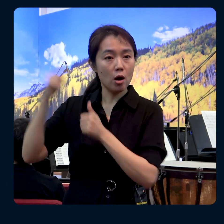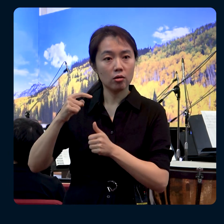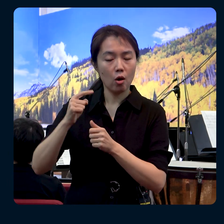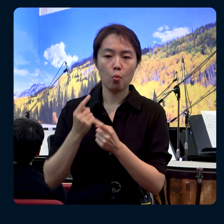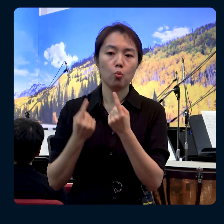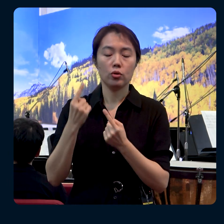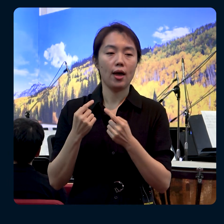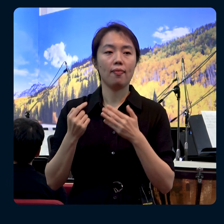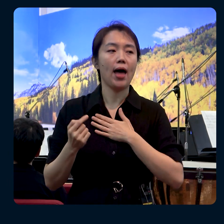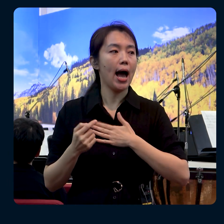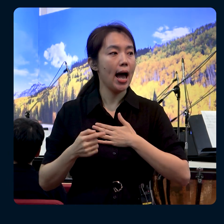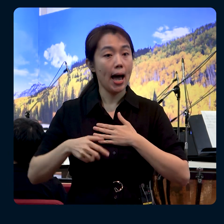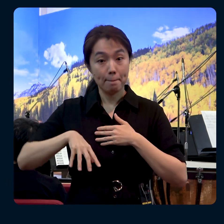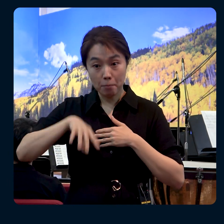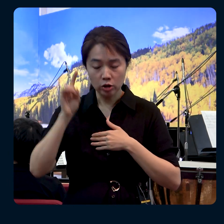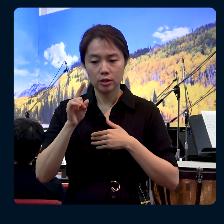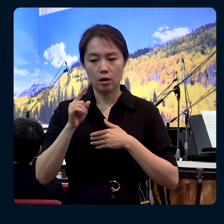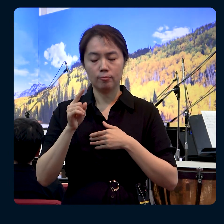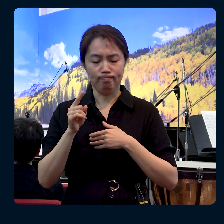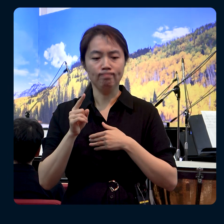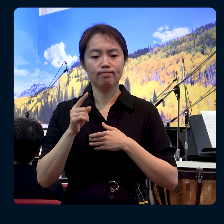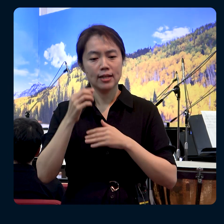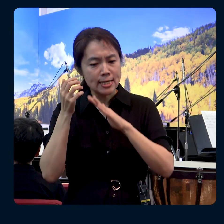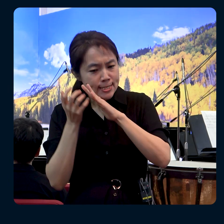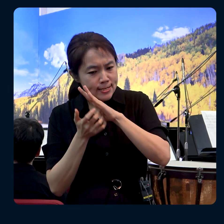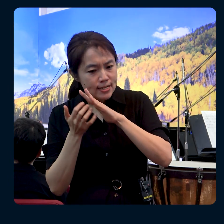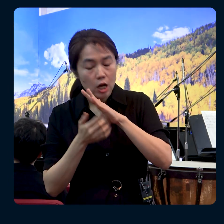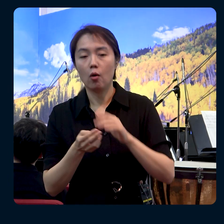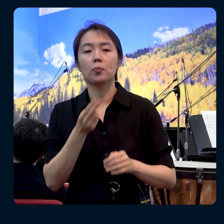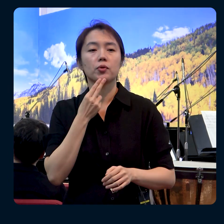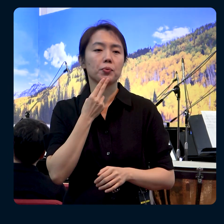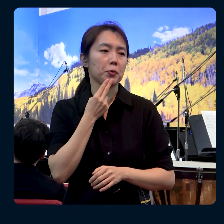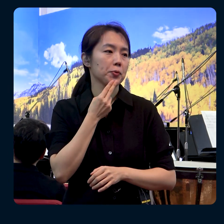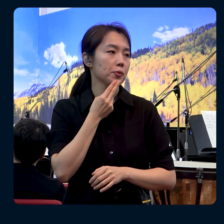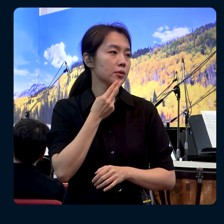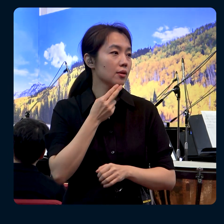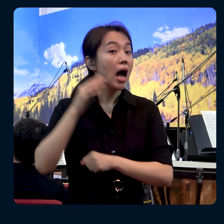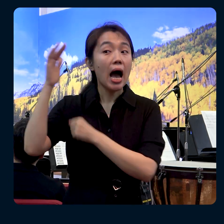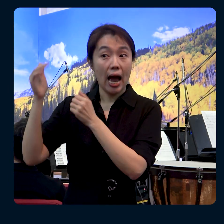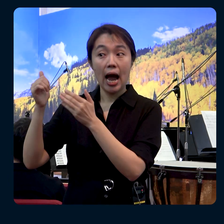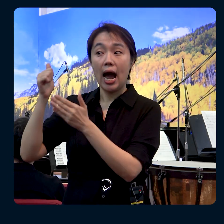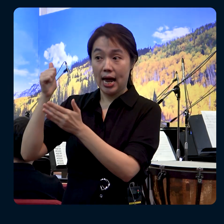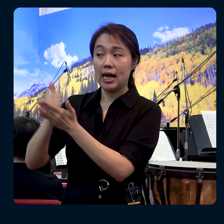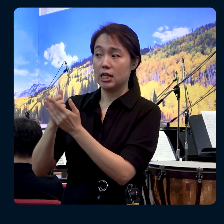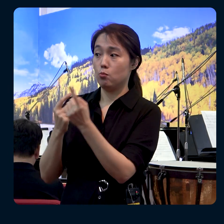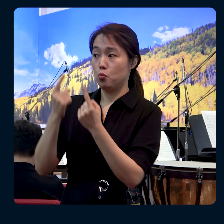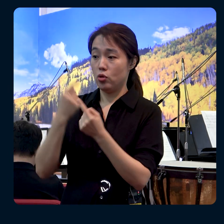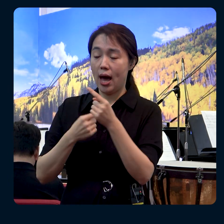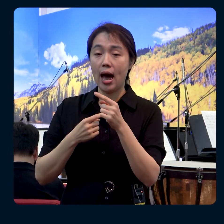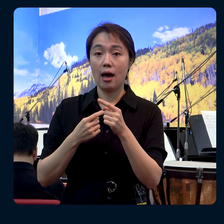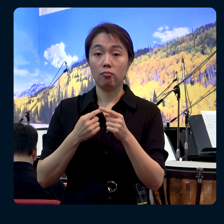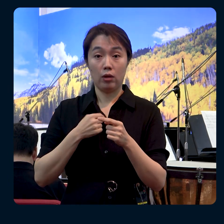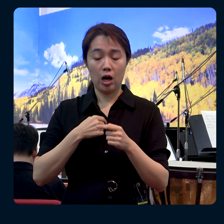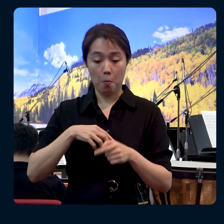겁니다. 예, 신앙은 이게 신앙이에요. 하나님보다 먼저 결론 내지